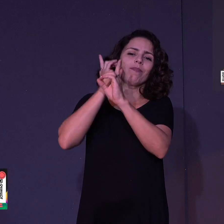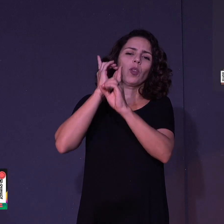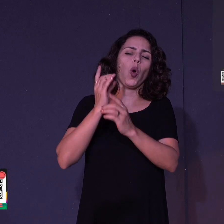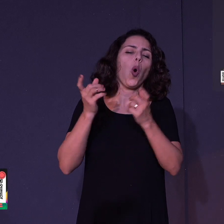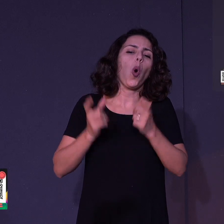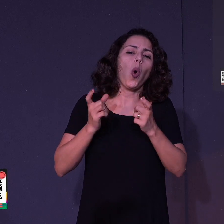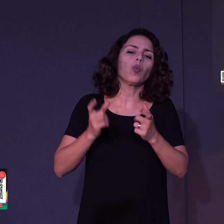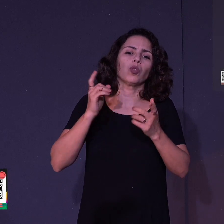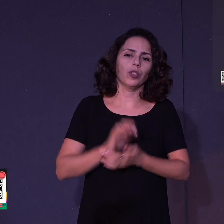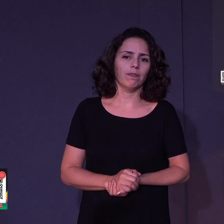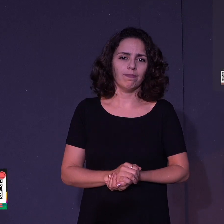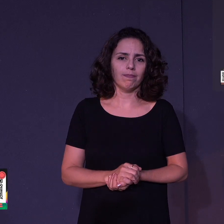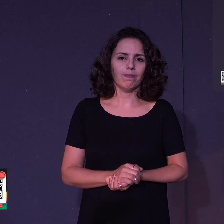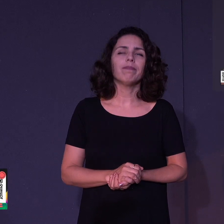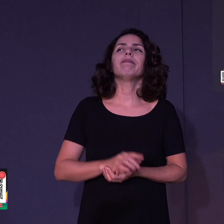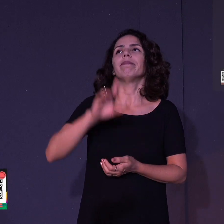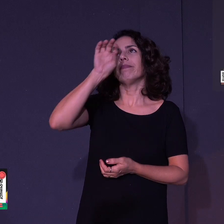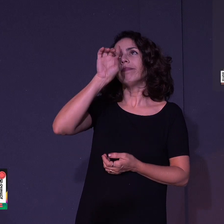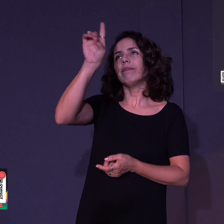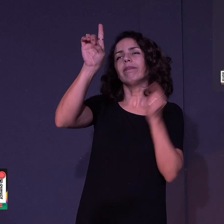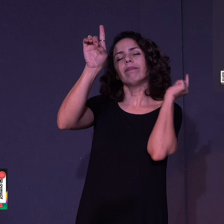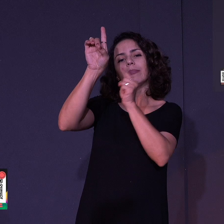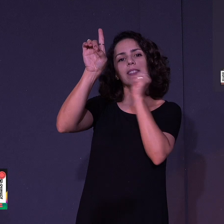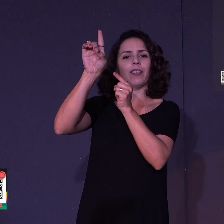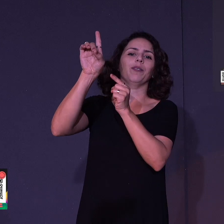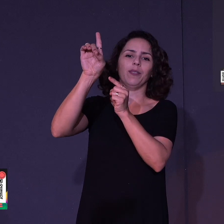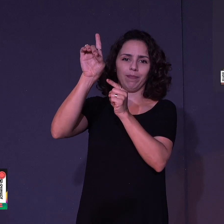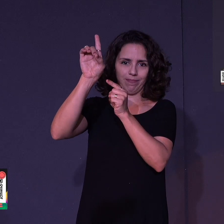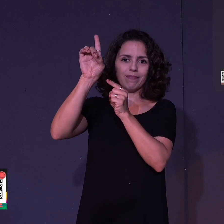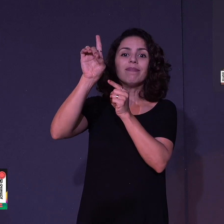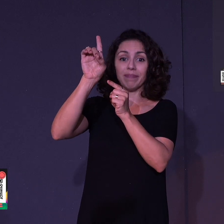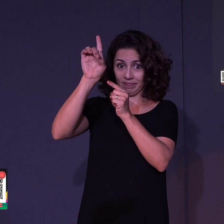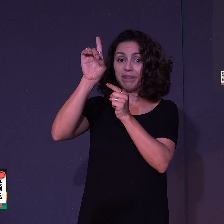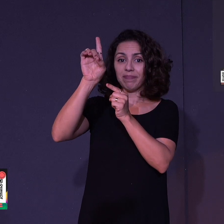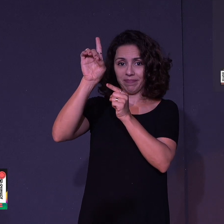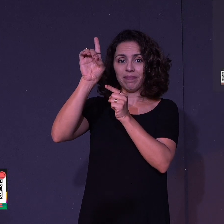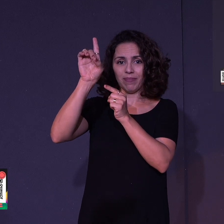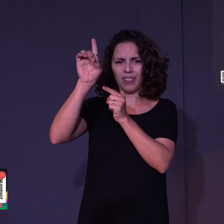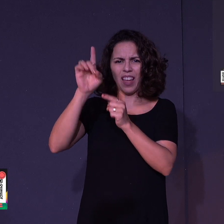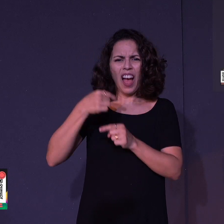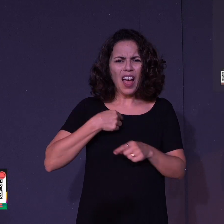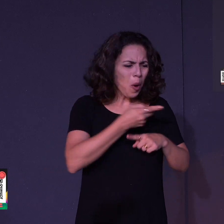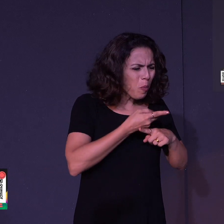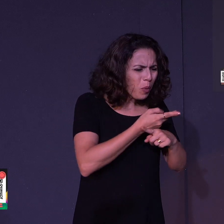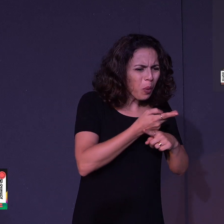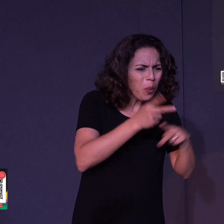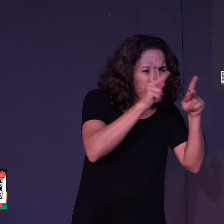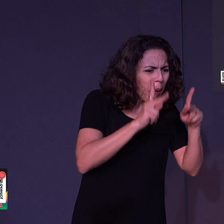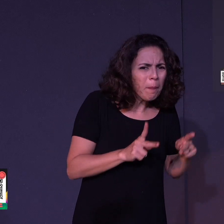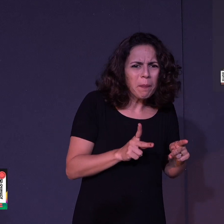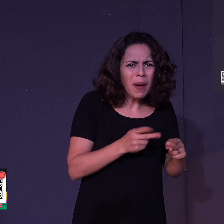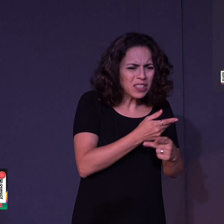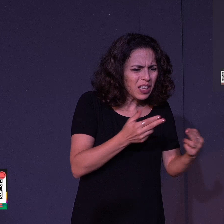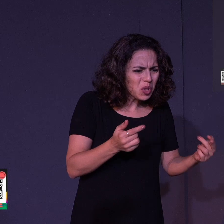não, nós nos enganamos também, buscando paz naquilo que é passageiro, buscando paz naquilo que perece, buscando paz naquilo